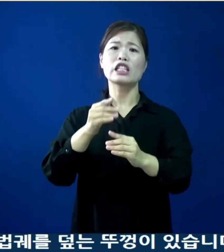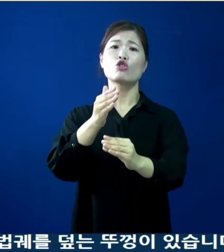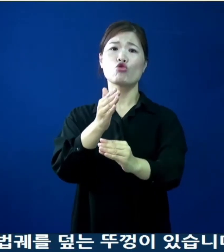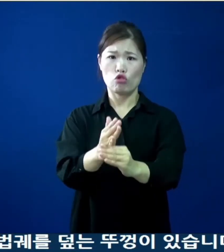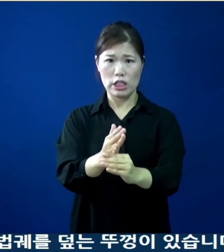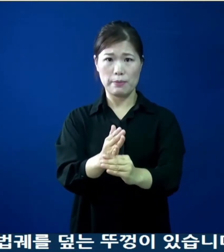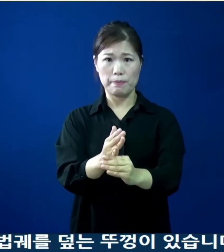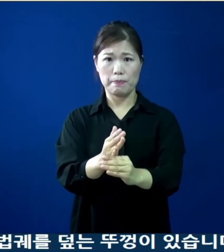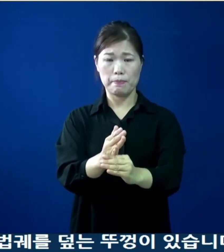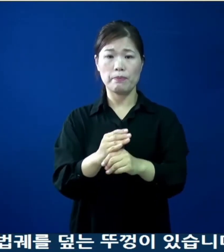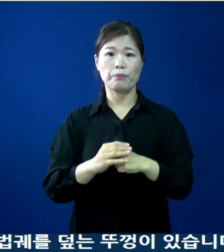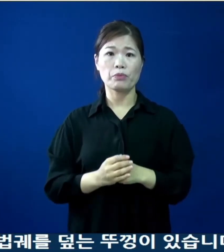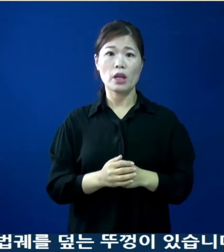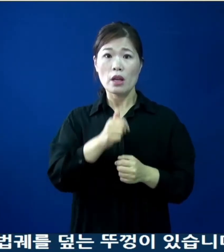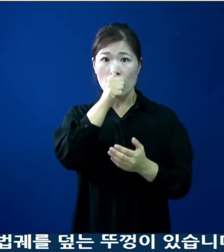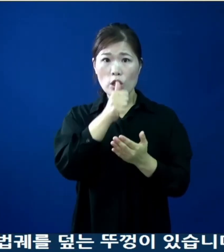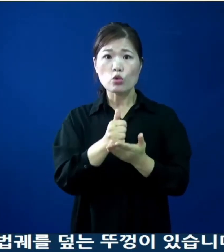겁니다.